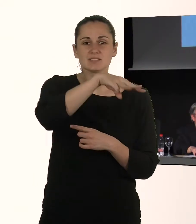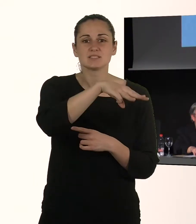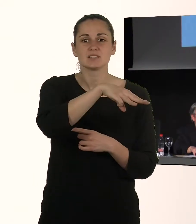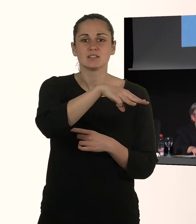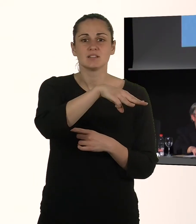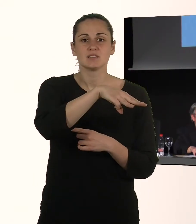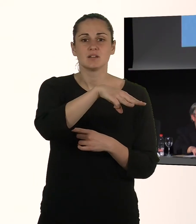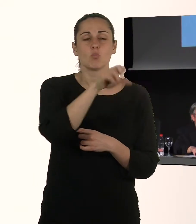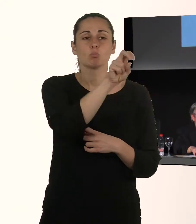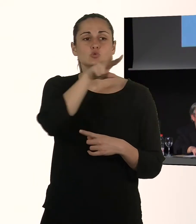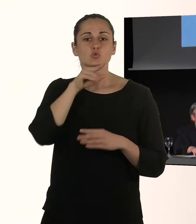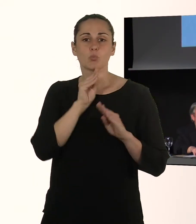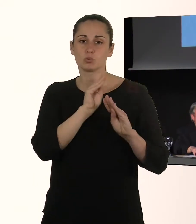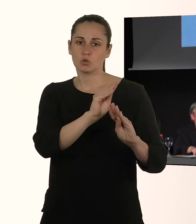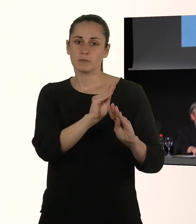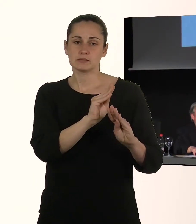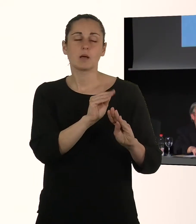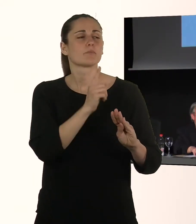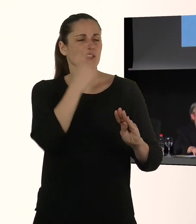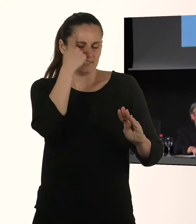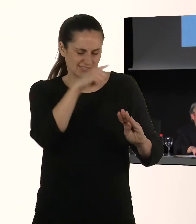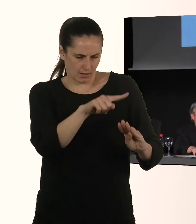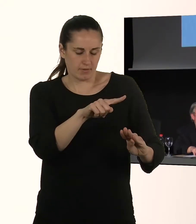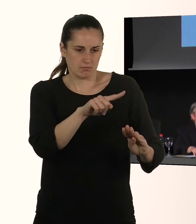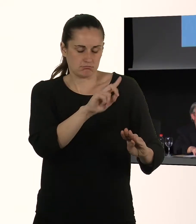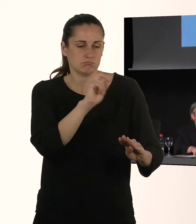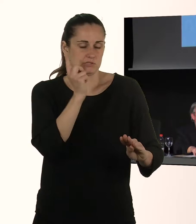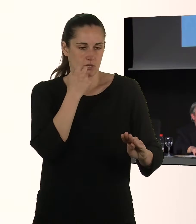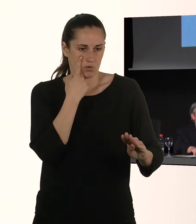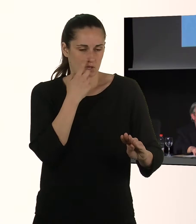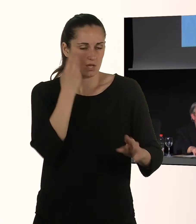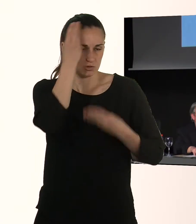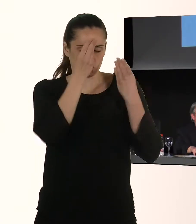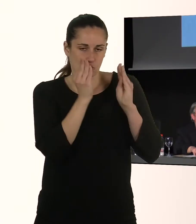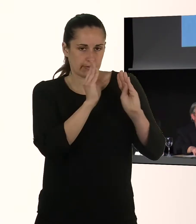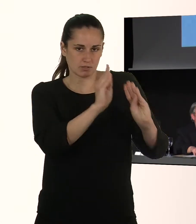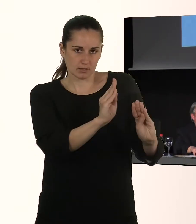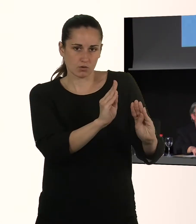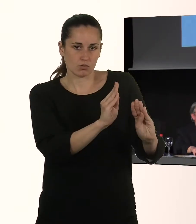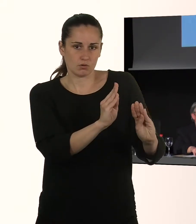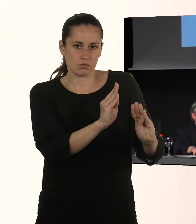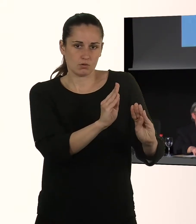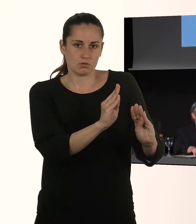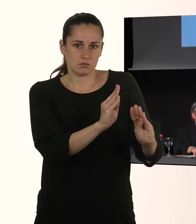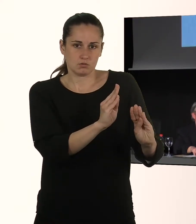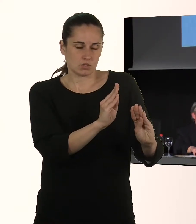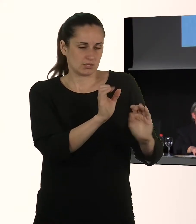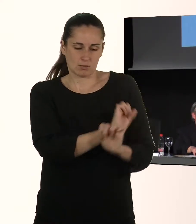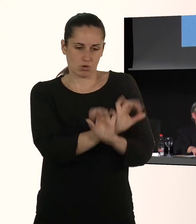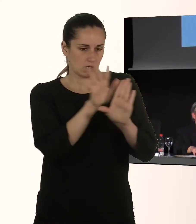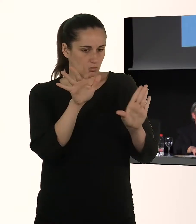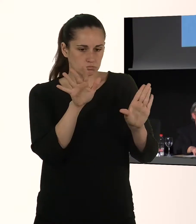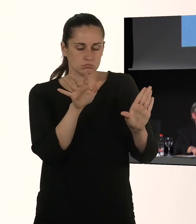desde, y es muy consciente de ello, ¿vale? Y en ese sentido su pensamiento es un pensamiento situado, claramente